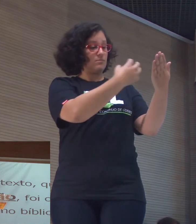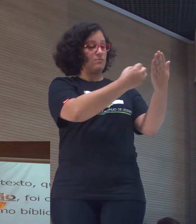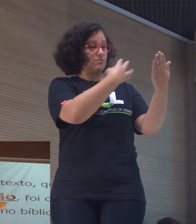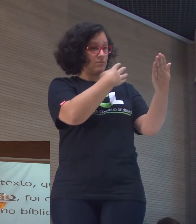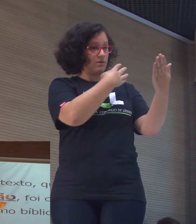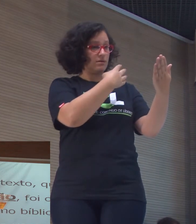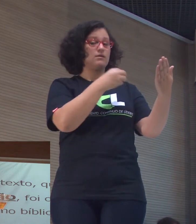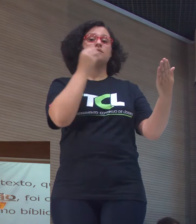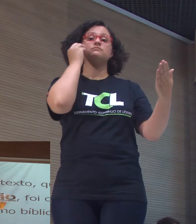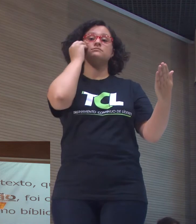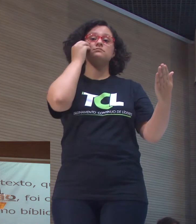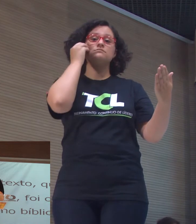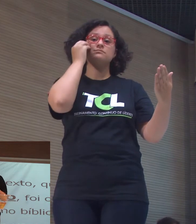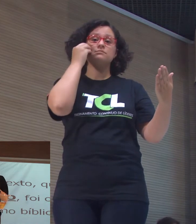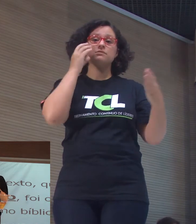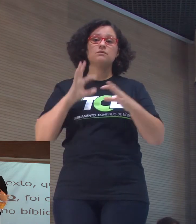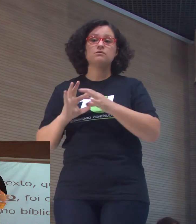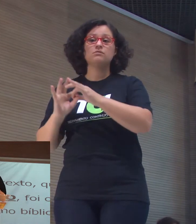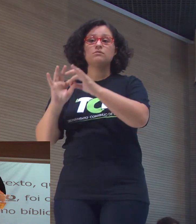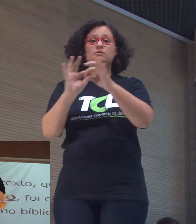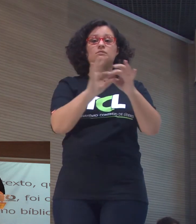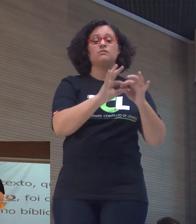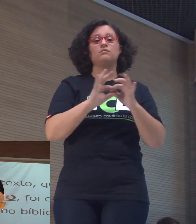de acordo com a vontade divina.